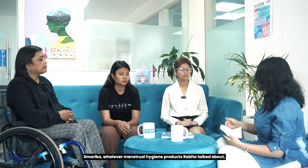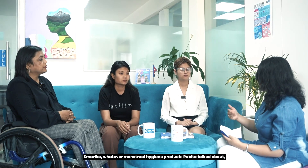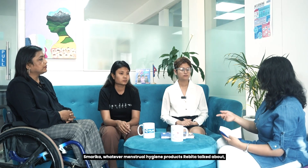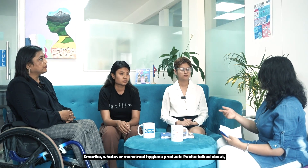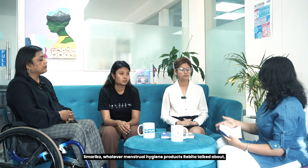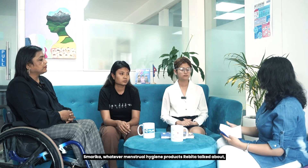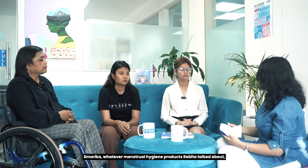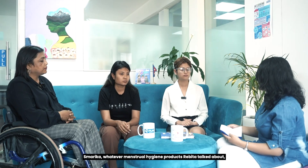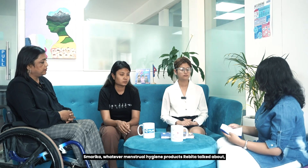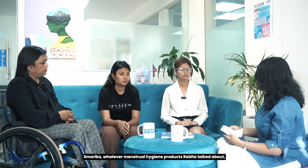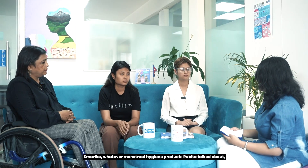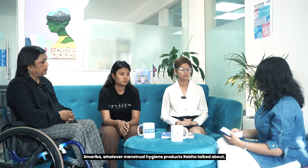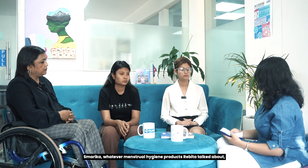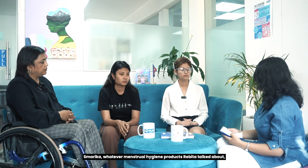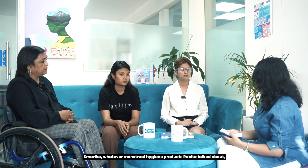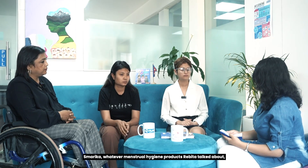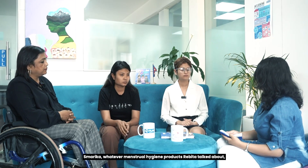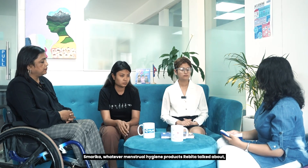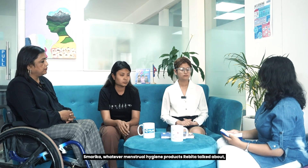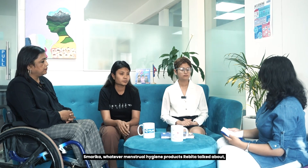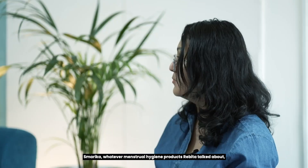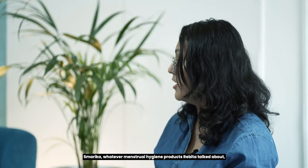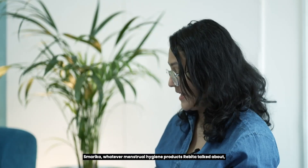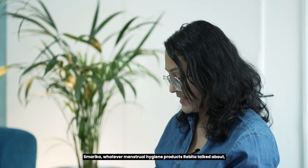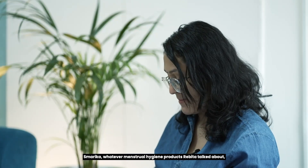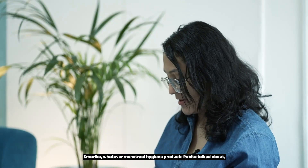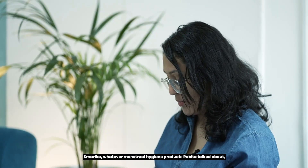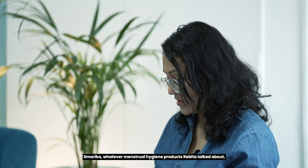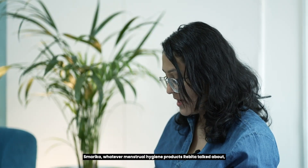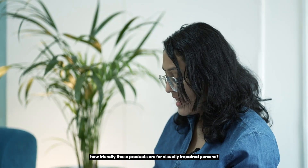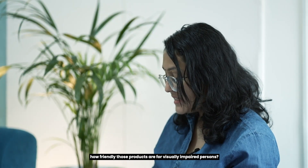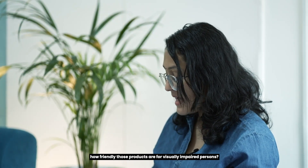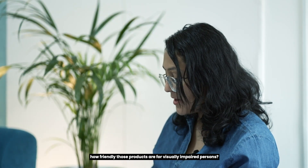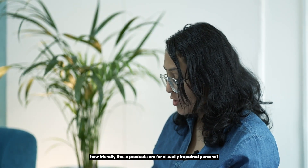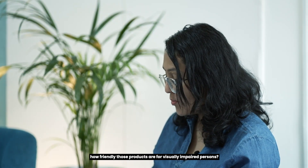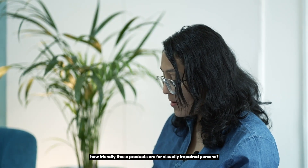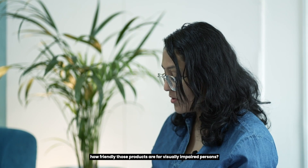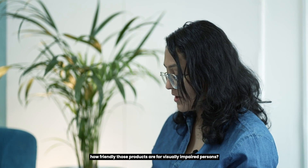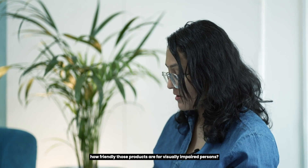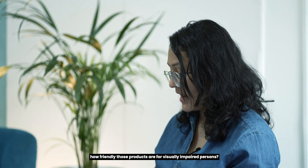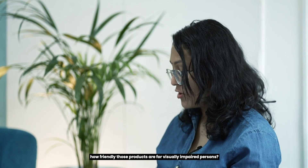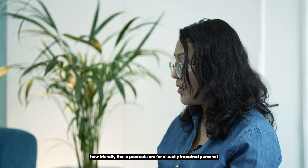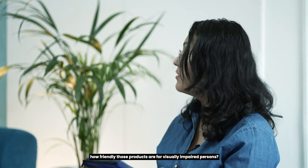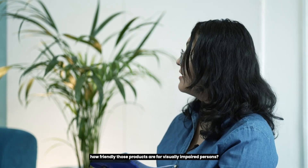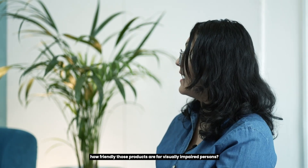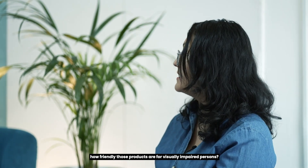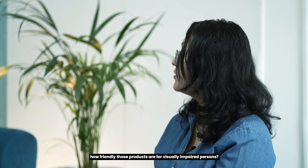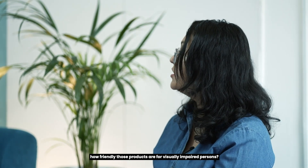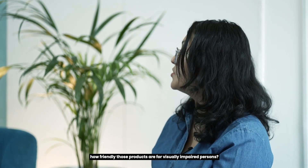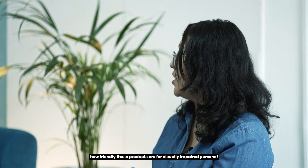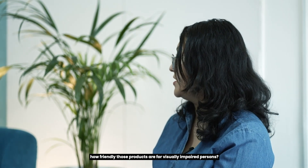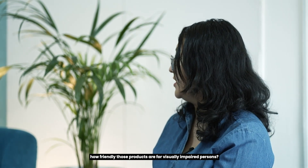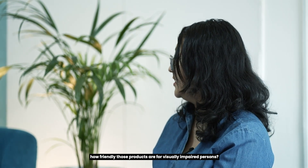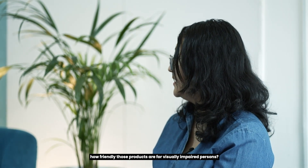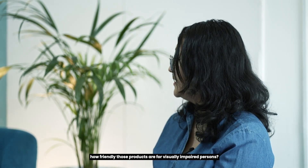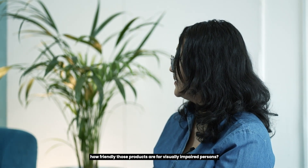जाने सामग्री जति पनि छन् अहिले रेविताजीले पनि भन्नुभयो होइन प्याड मुन कप टेम्पोन लगायतका सामग्रीहरू छन् यी सामग्रीहरू उपभोग गर्नको लागि उपयोग गर्नको लागि चाहिँ